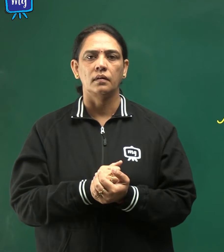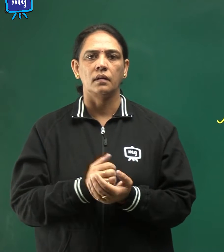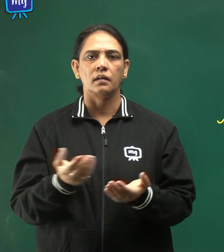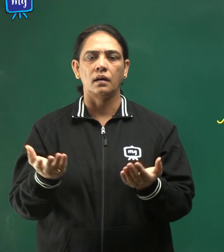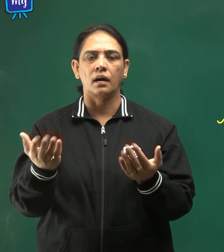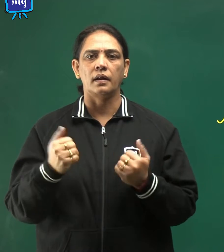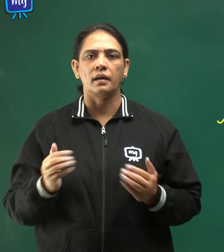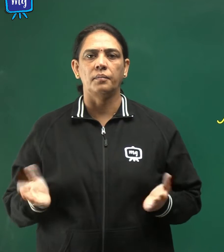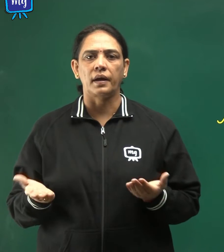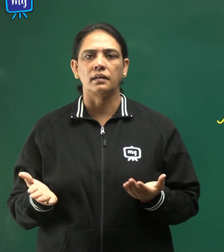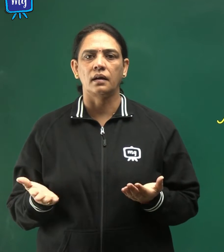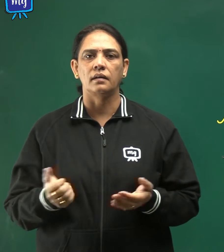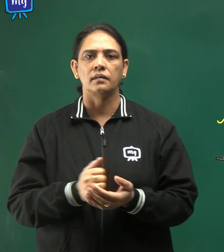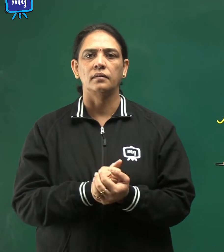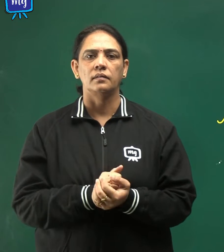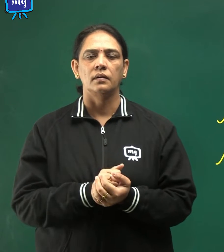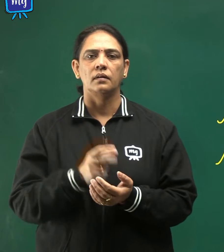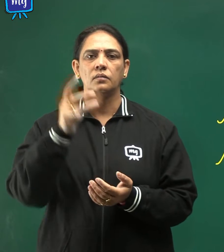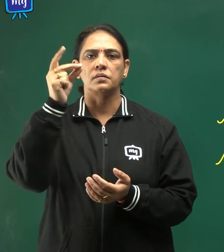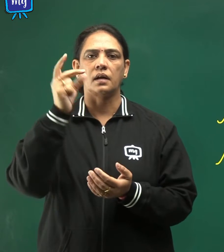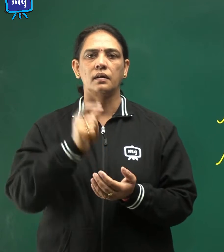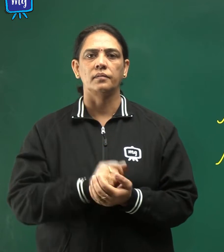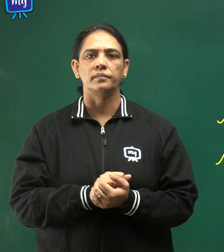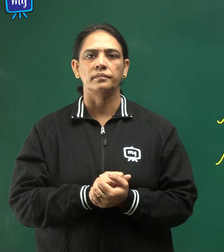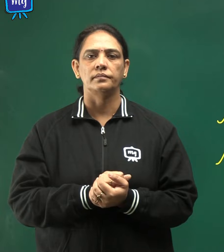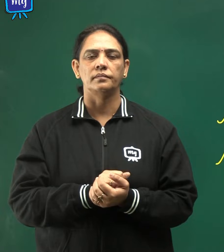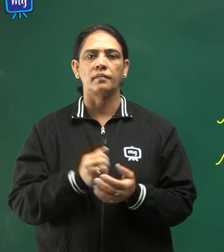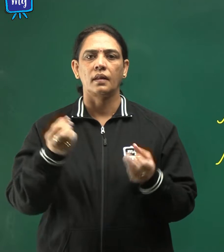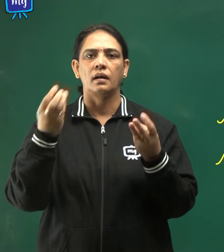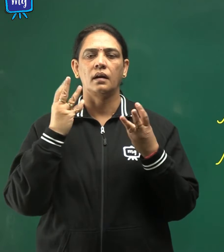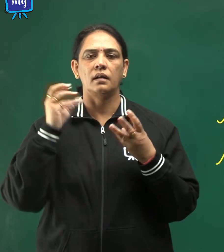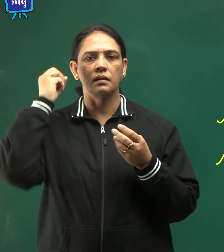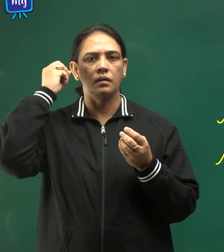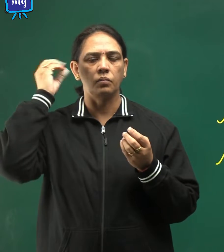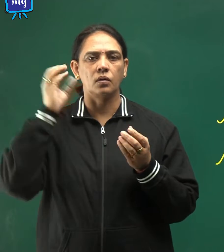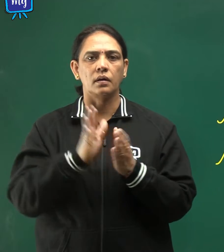आने की प्रायिकता। दूसरा, गणित की पुस्तक